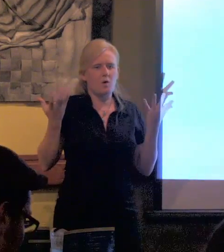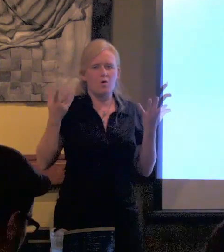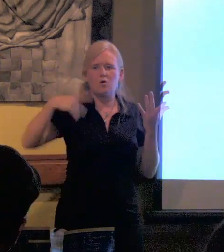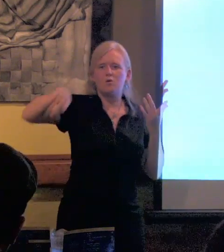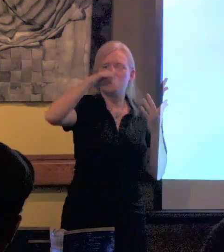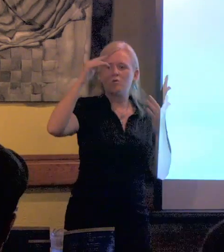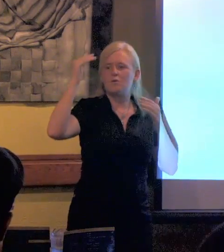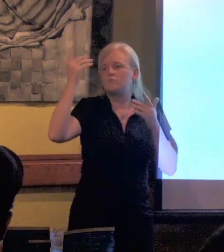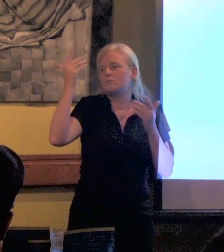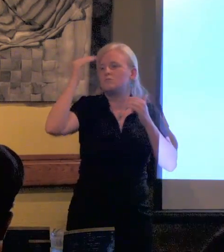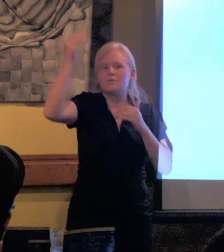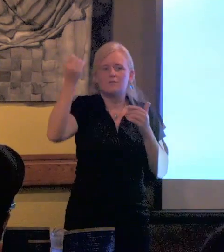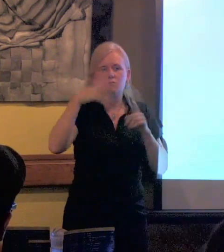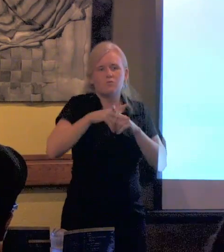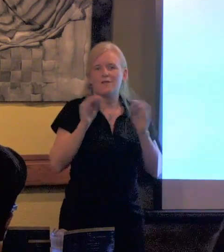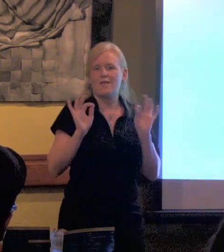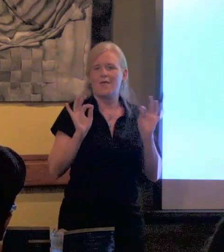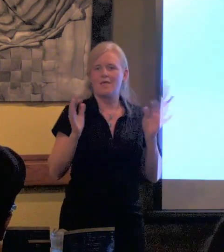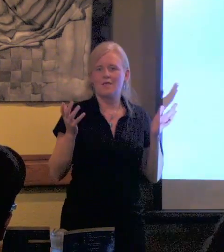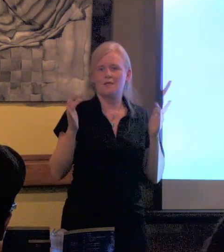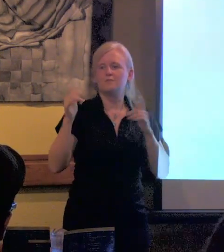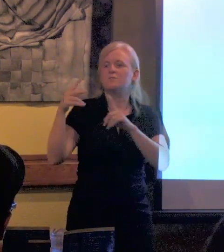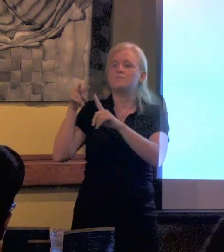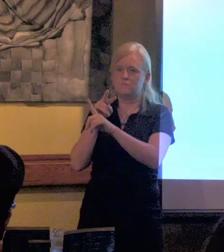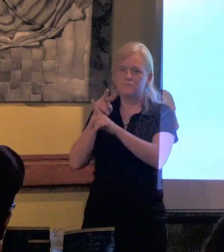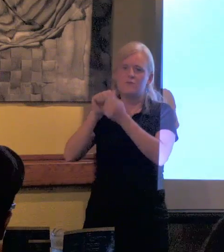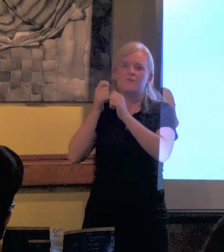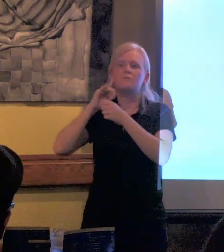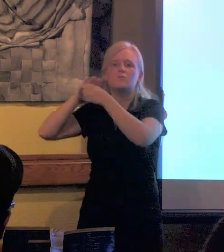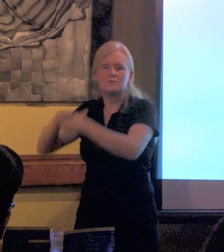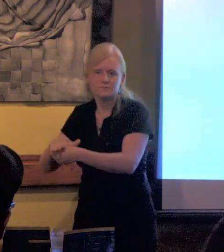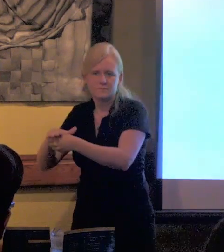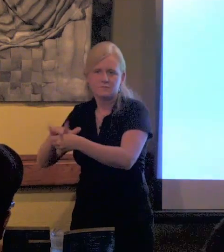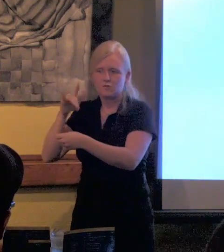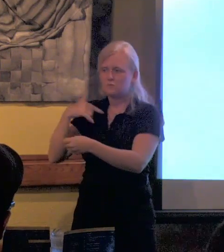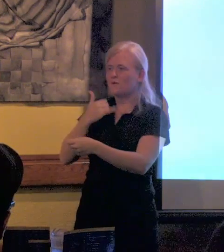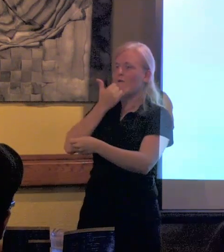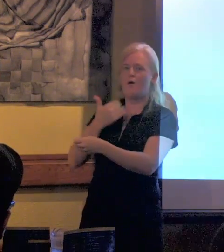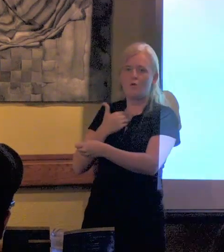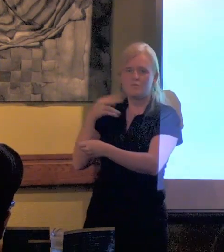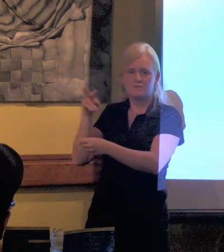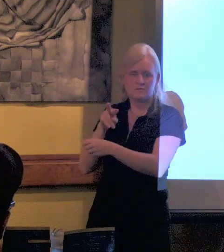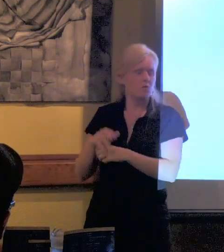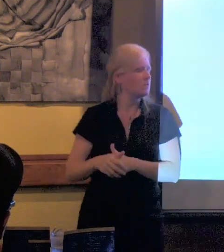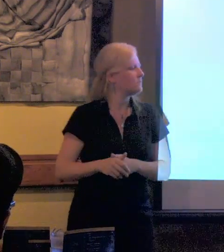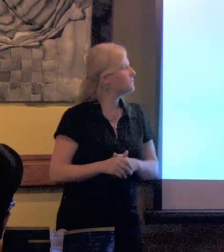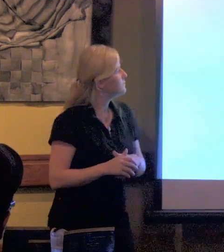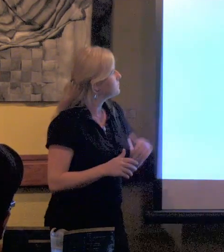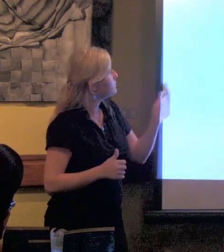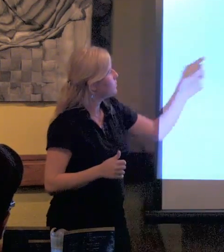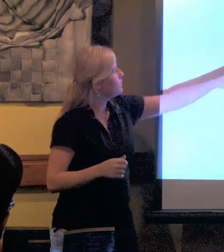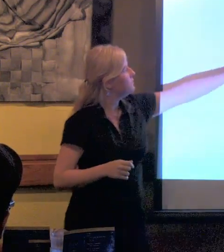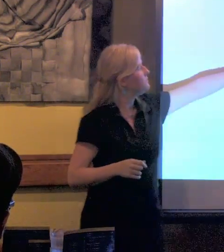Et les personnes entendantes n'ont pas hésité à outiller justement pour pouvoir faire contact avec des personnes sourdes. Alors, d'où peuvent venir